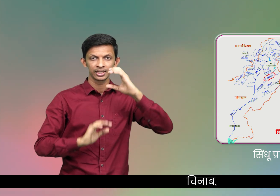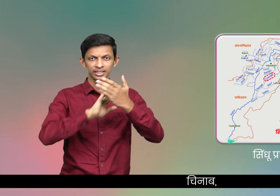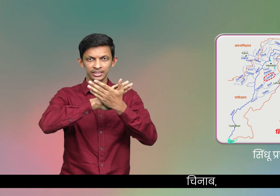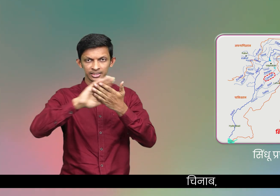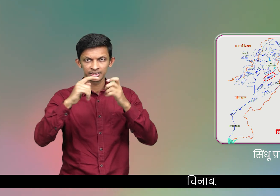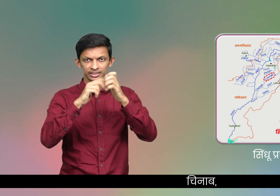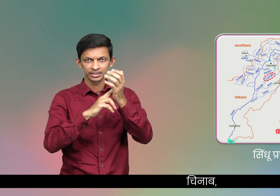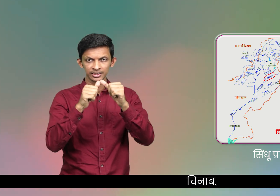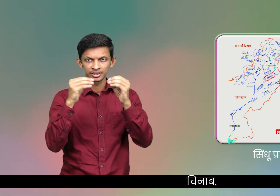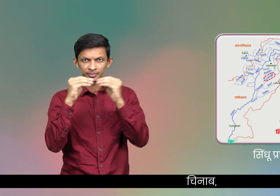चिनाब,